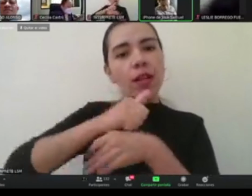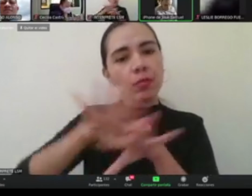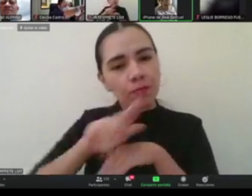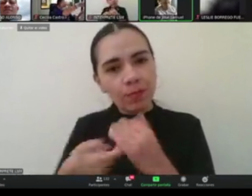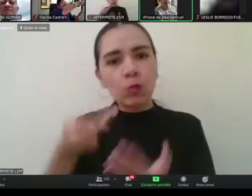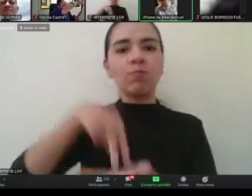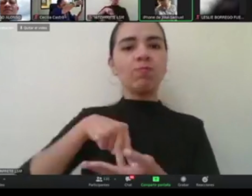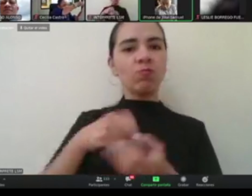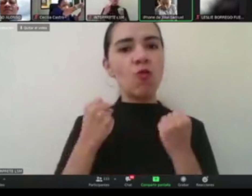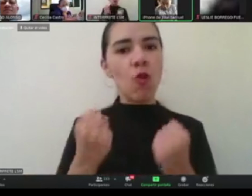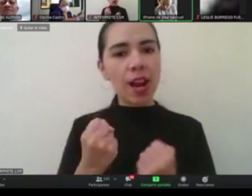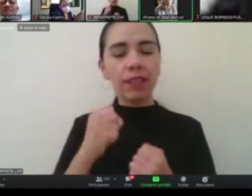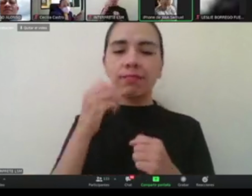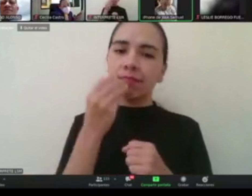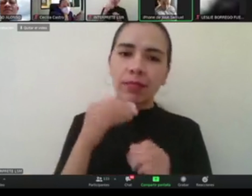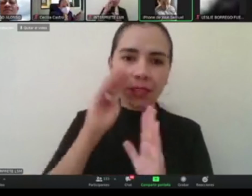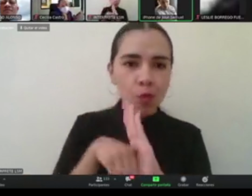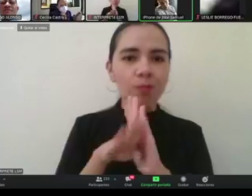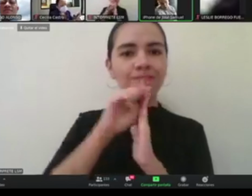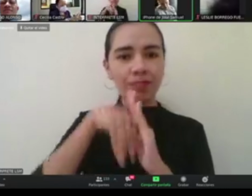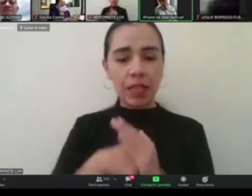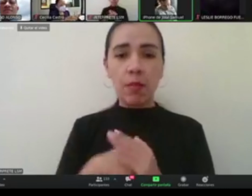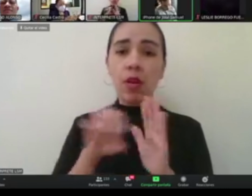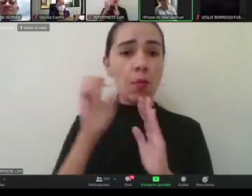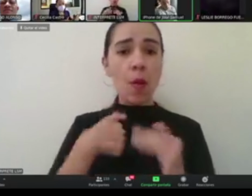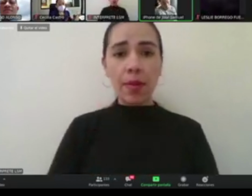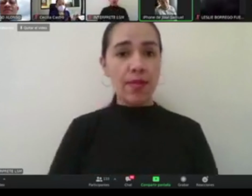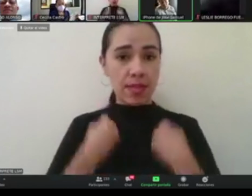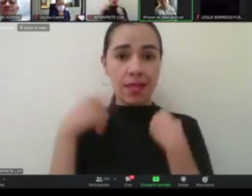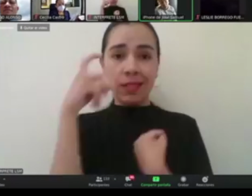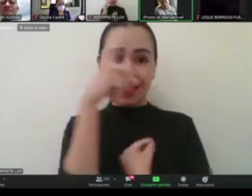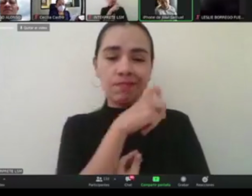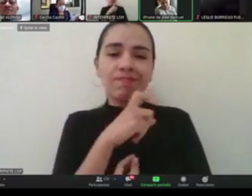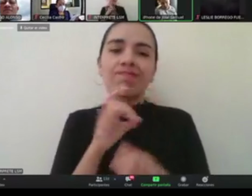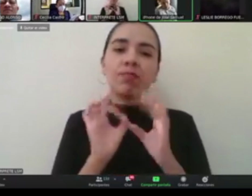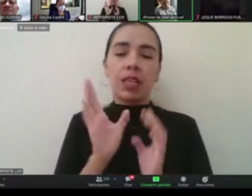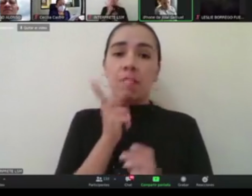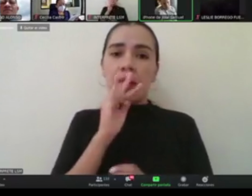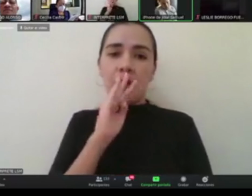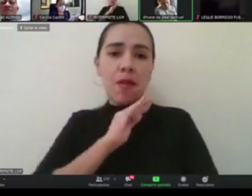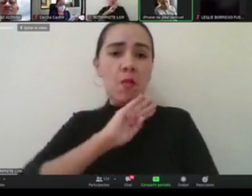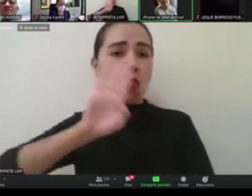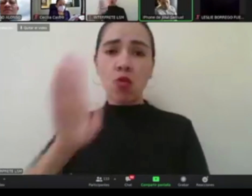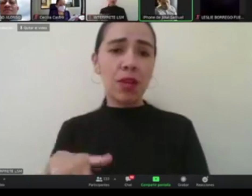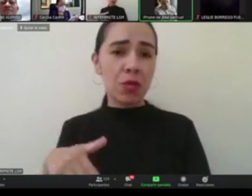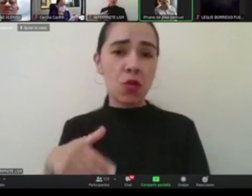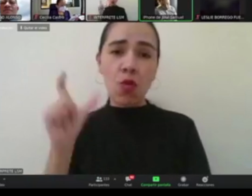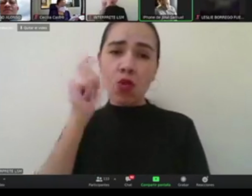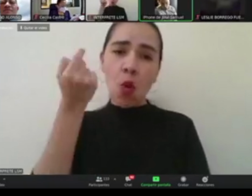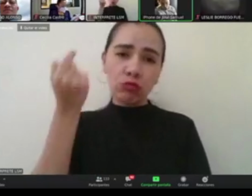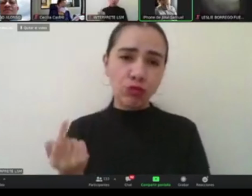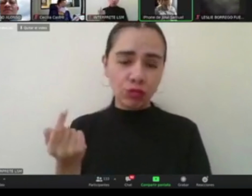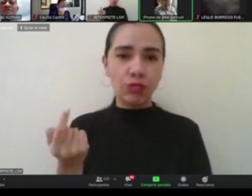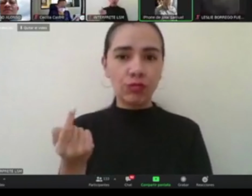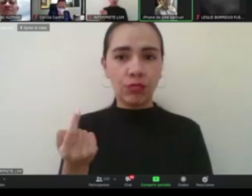en ese sentido es que mi vida ha sido bastante compleja. Me tocó perder a mis padres a temprana edad, encontrar